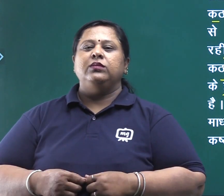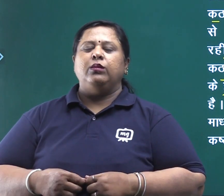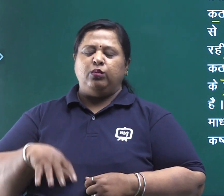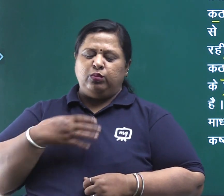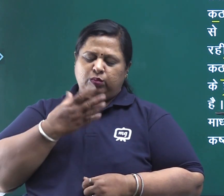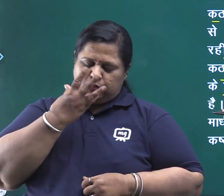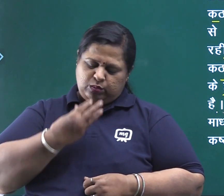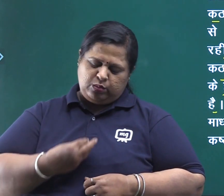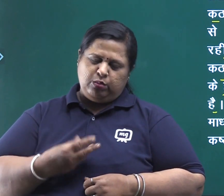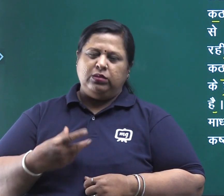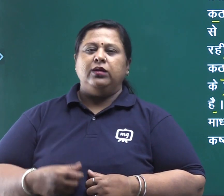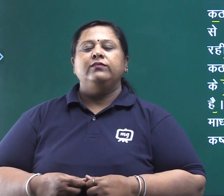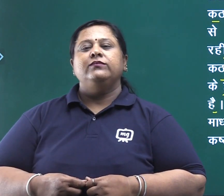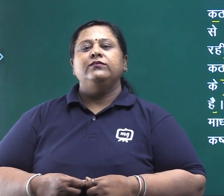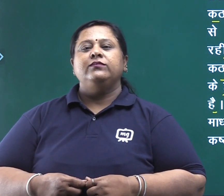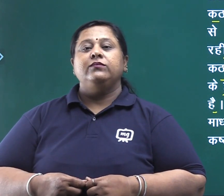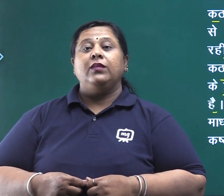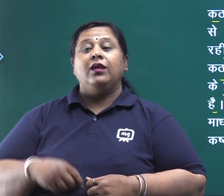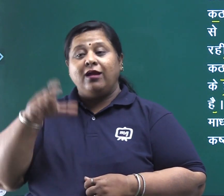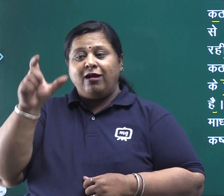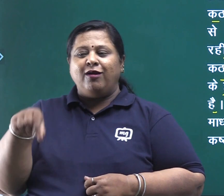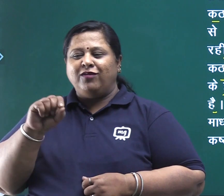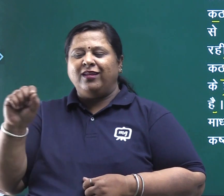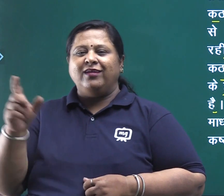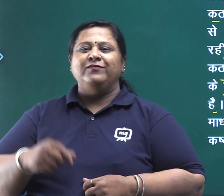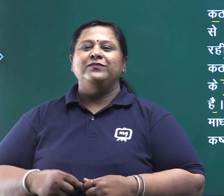दुख होता है। कवि ने